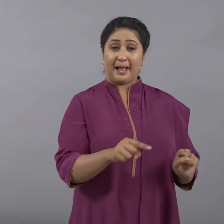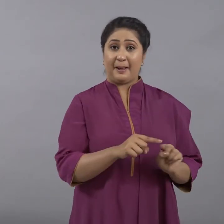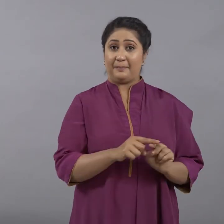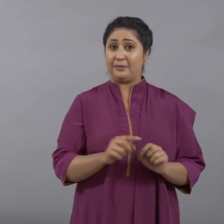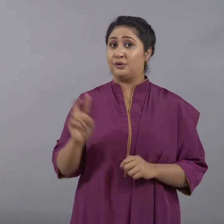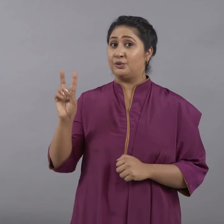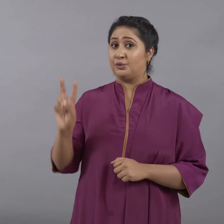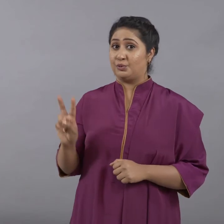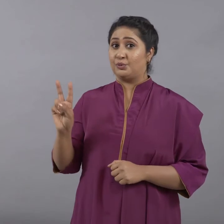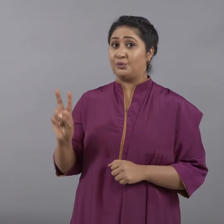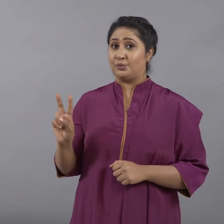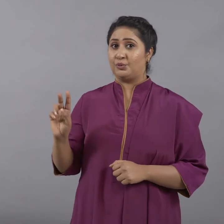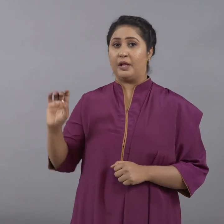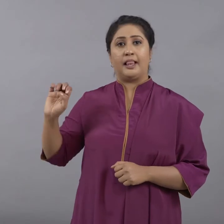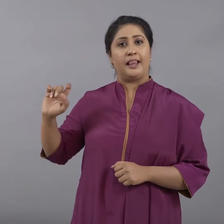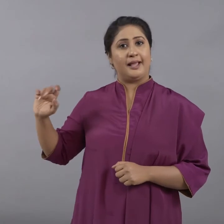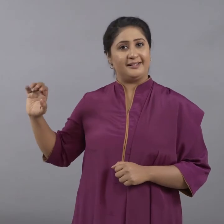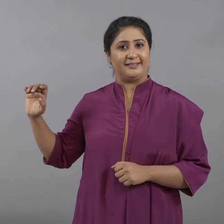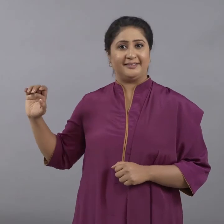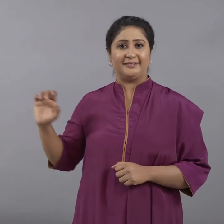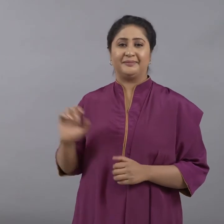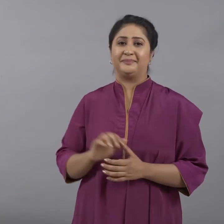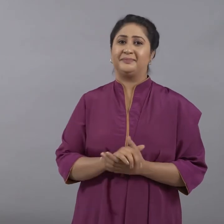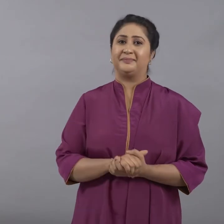Sample 2 letters.